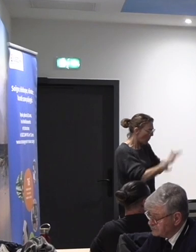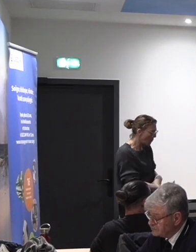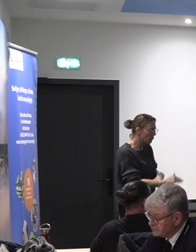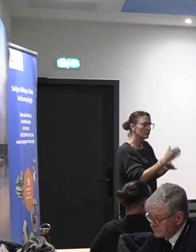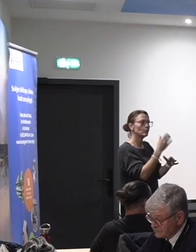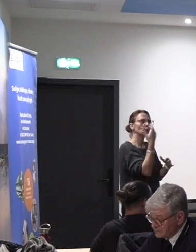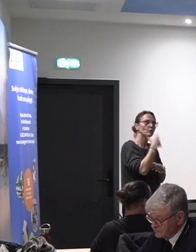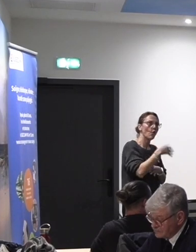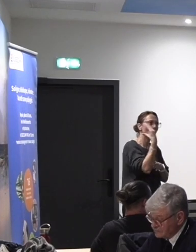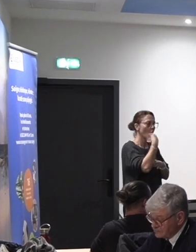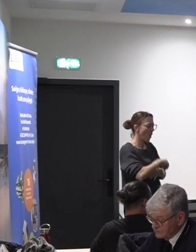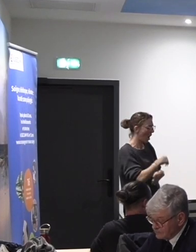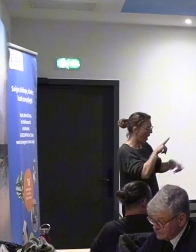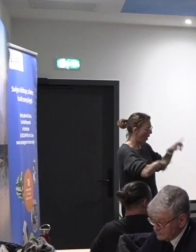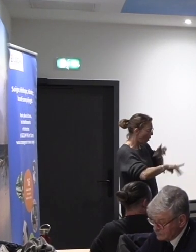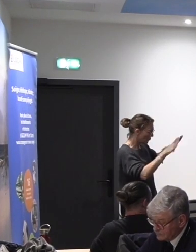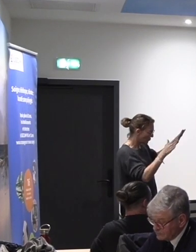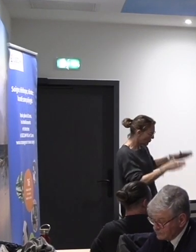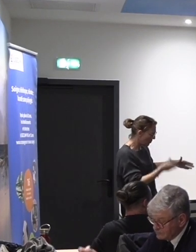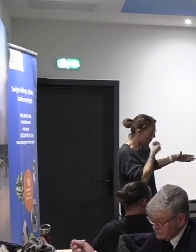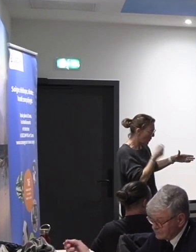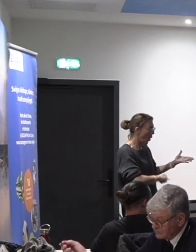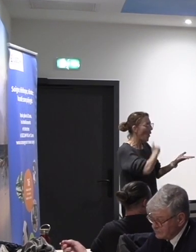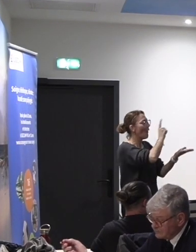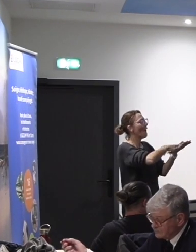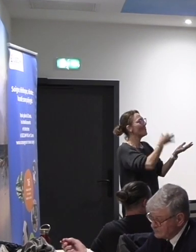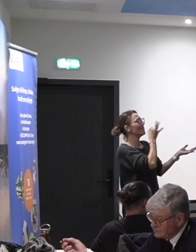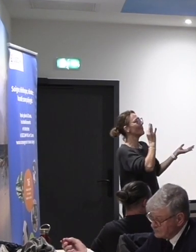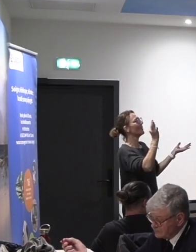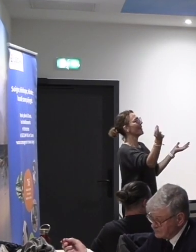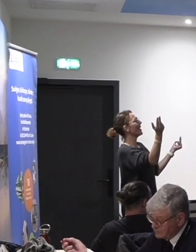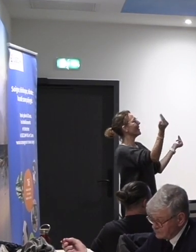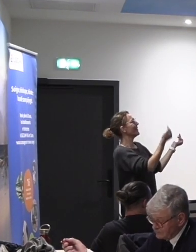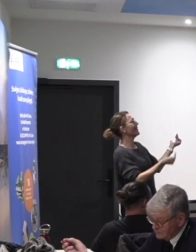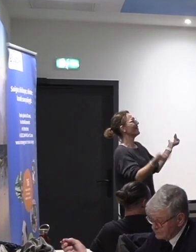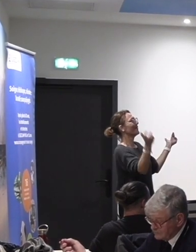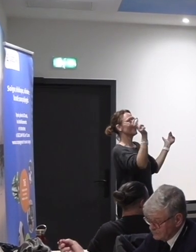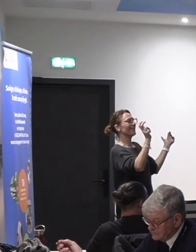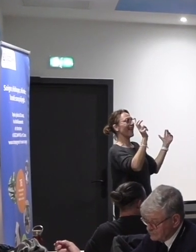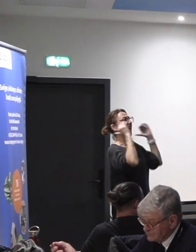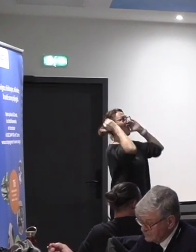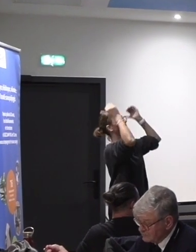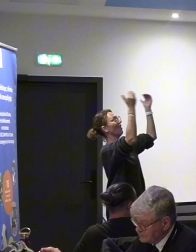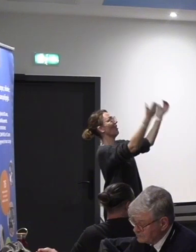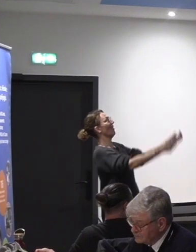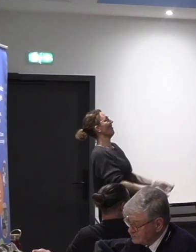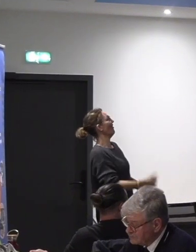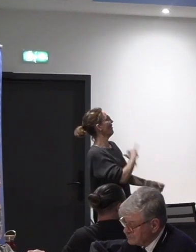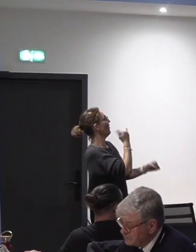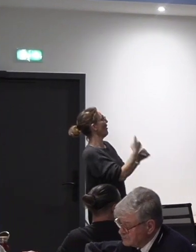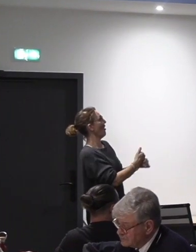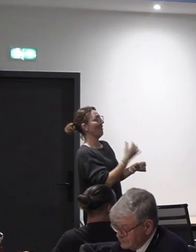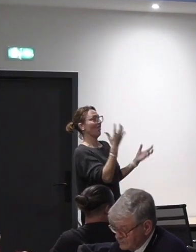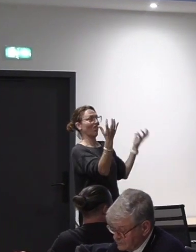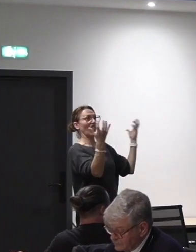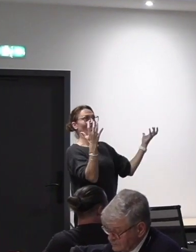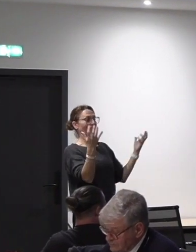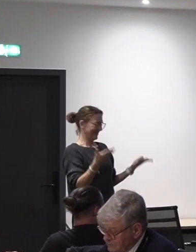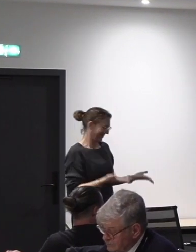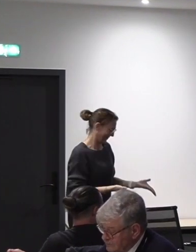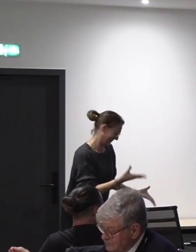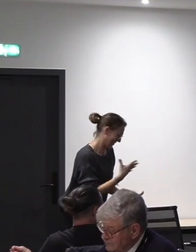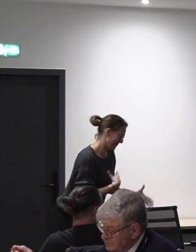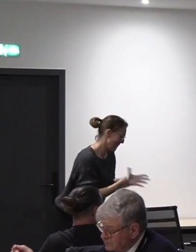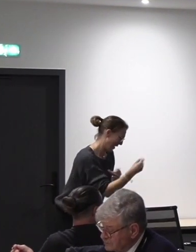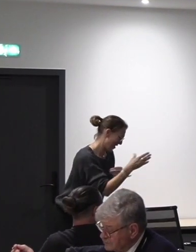froid, et qu'on le met dans un endroit magnifique où on a tout repeint en verre vomi avec un plafond en polystyrène expansé et qu'on lui demande d'être